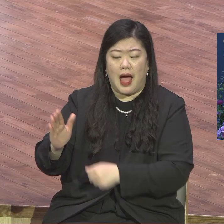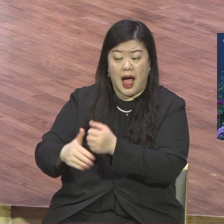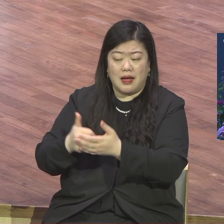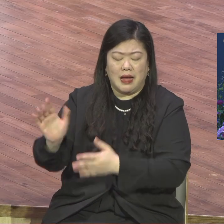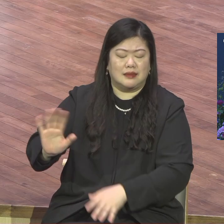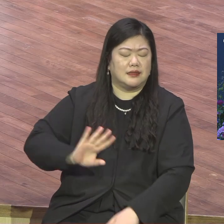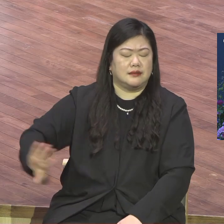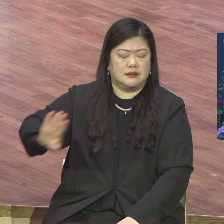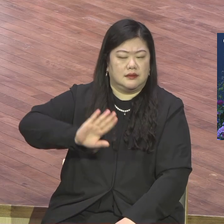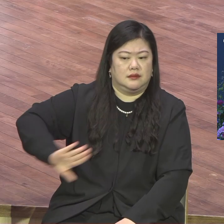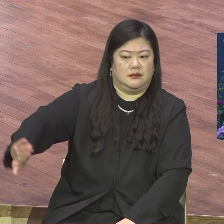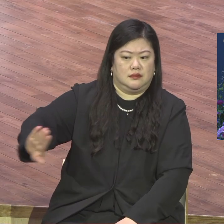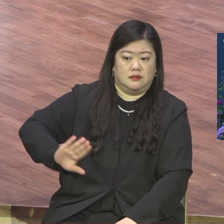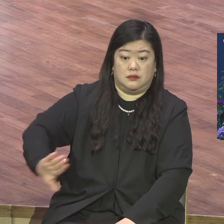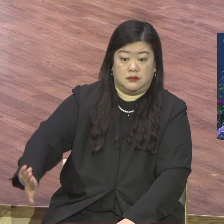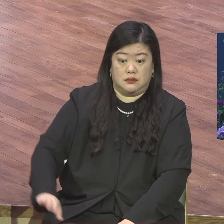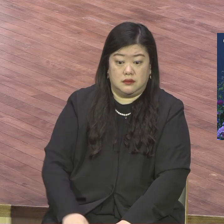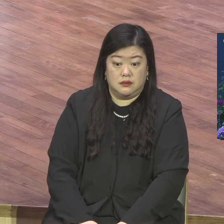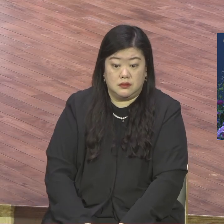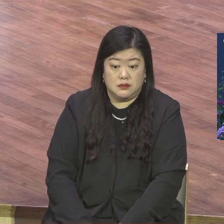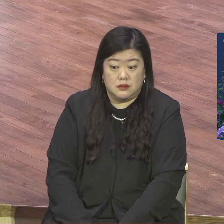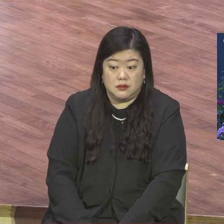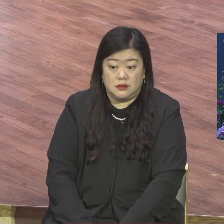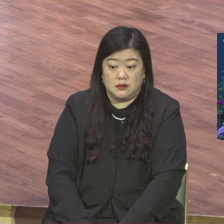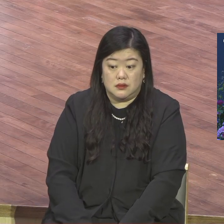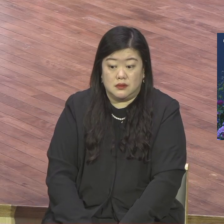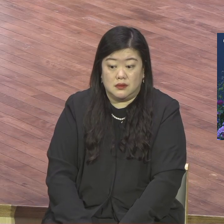발로 차버렸다.